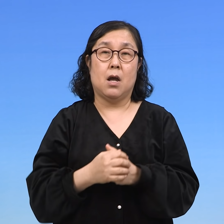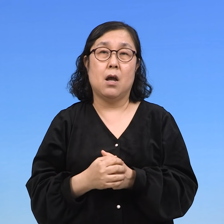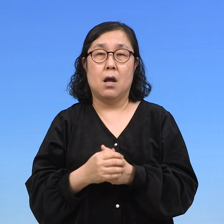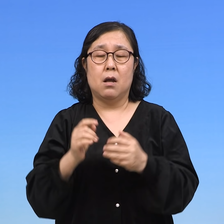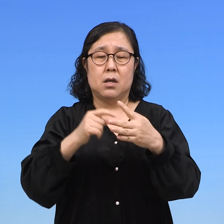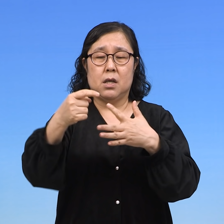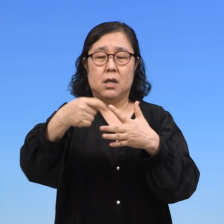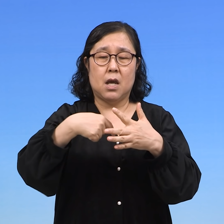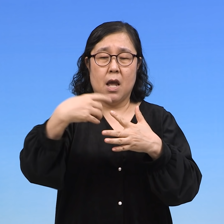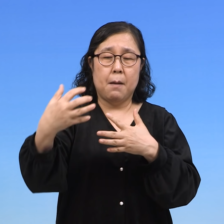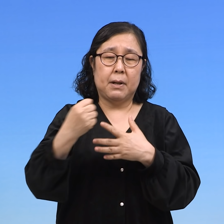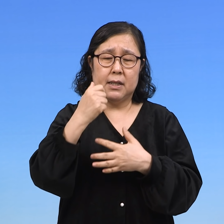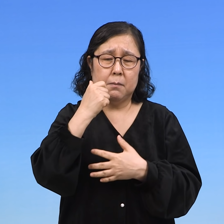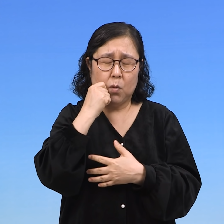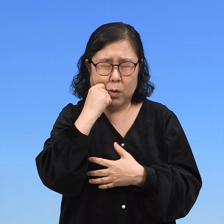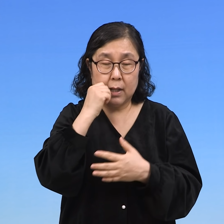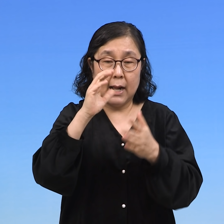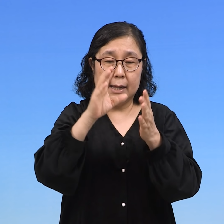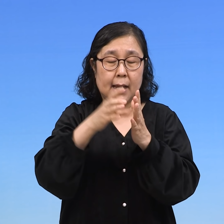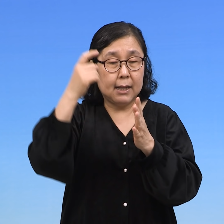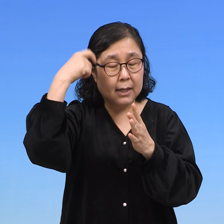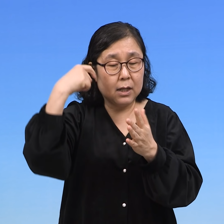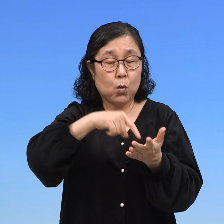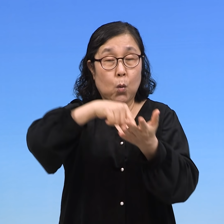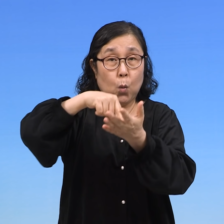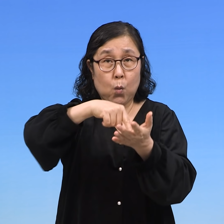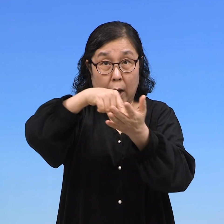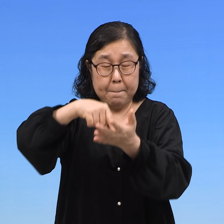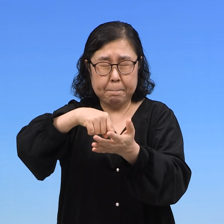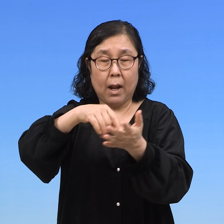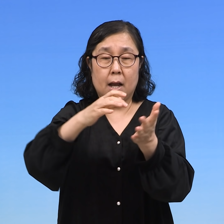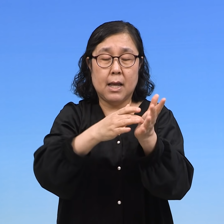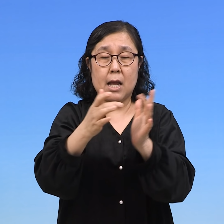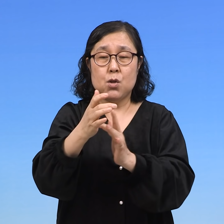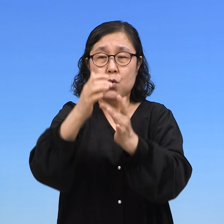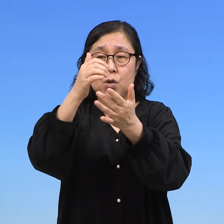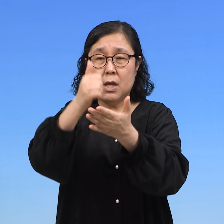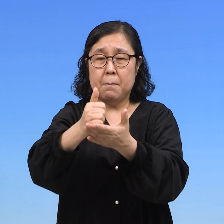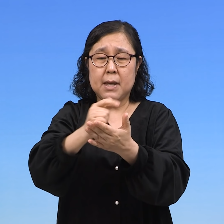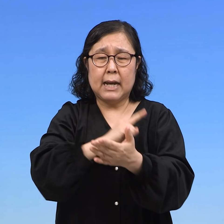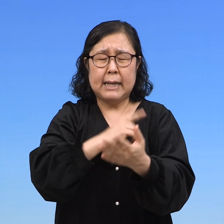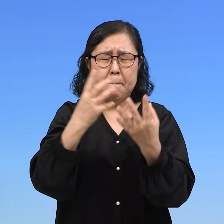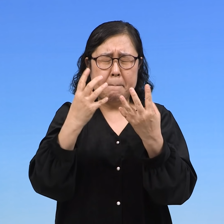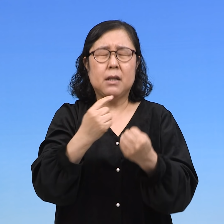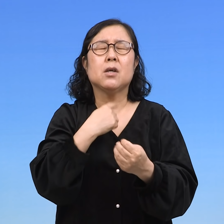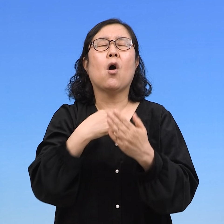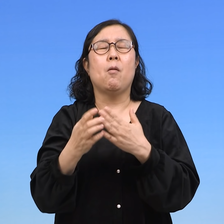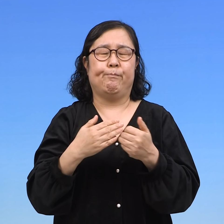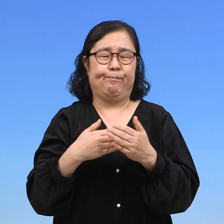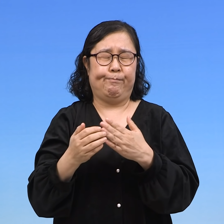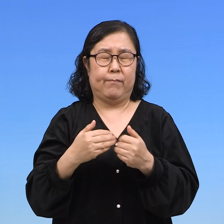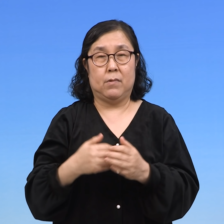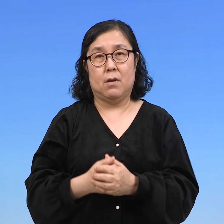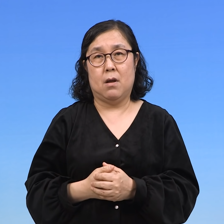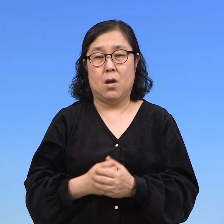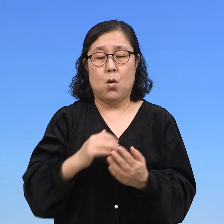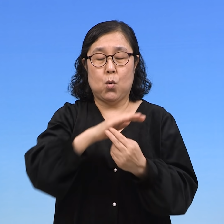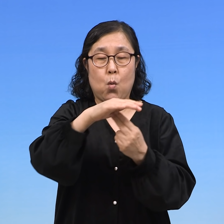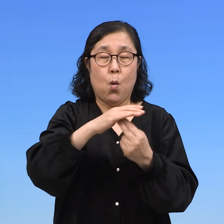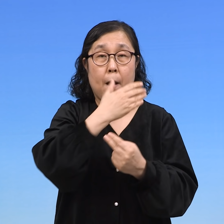이해받지 못할 때 느껴야 되는 이 고독감 예수님께서 가장 많이 겪으셨던 일 아닙니까 오죽하면